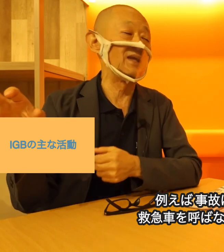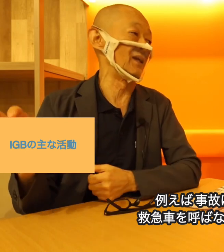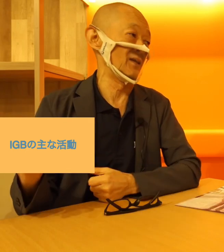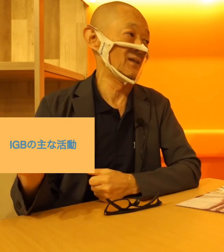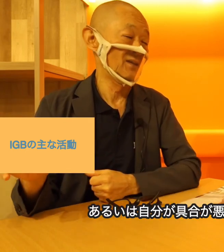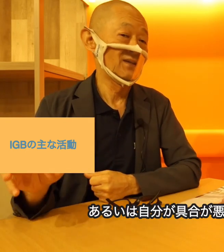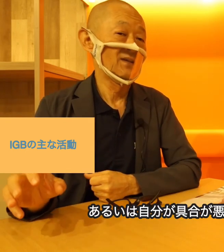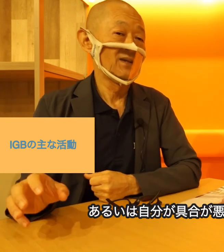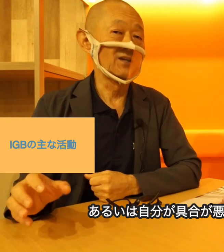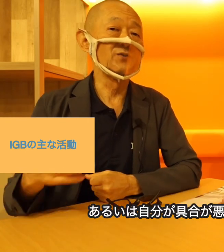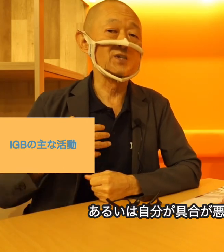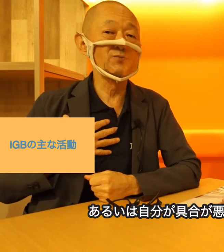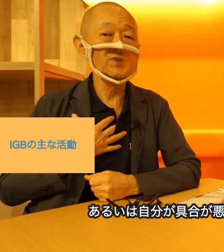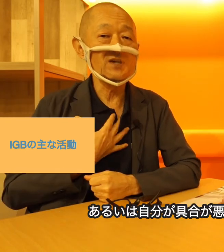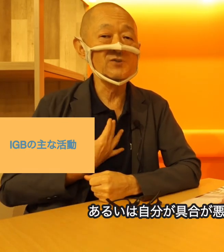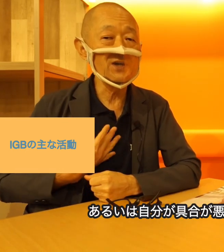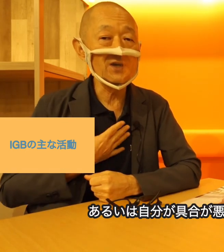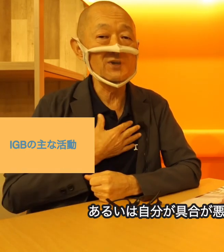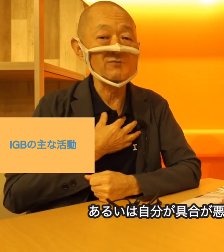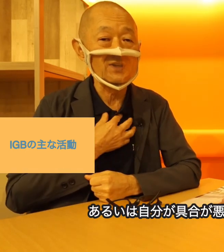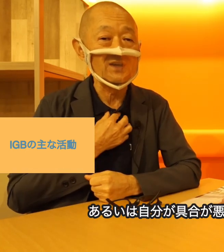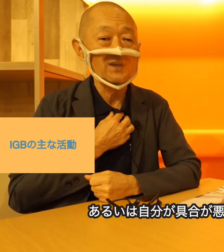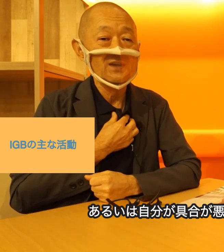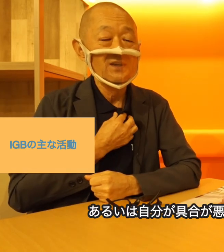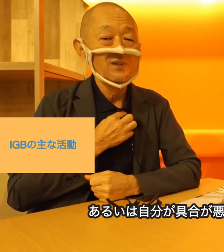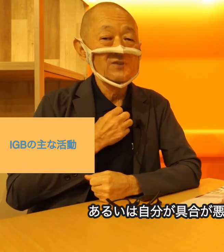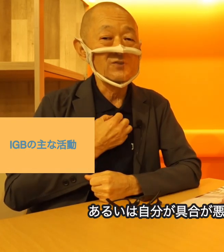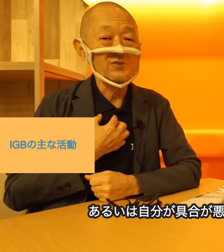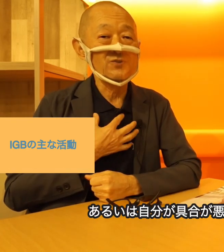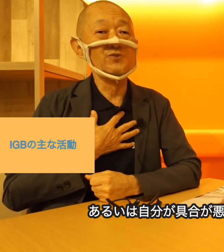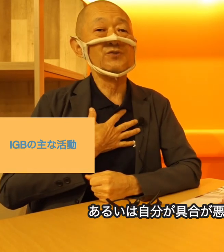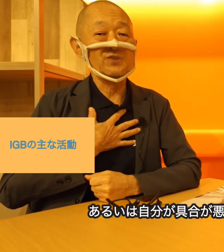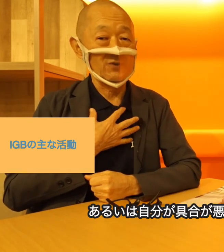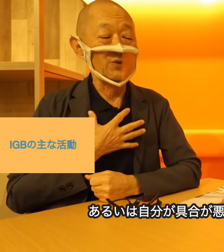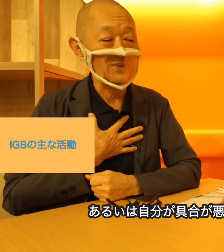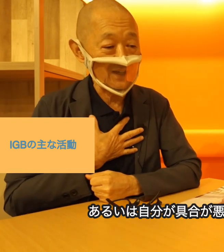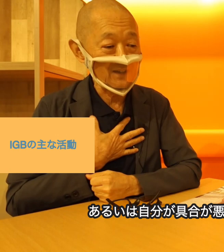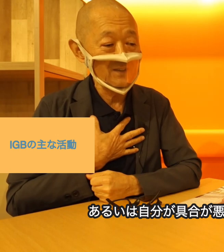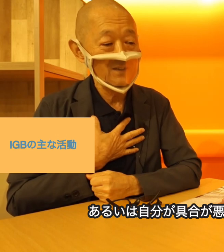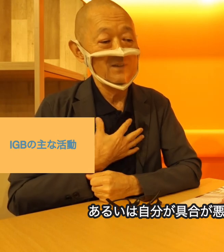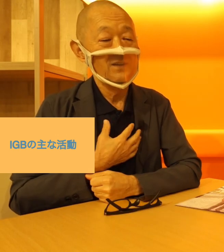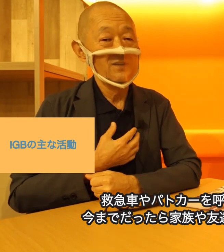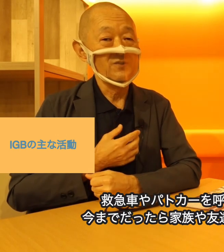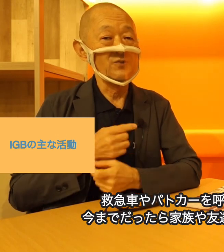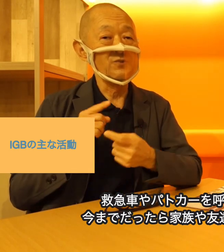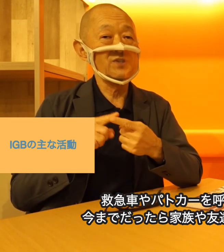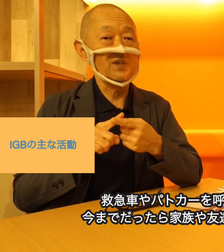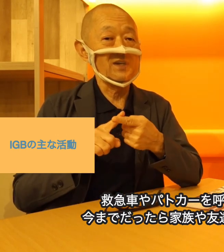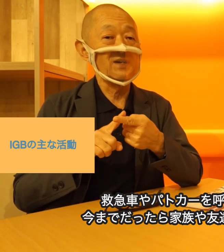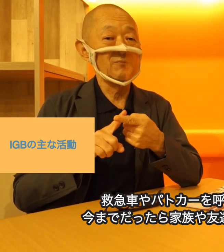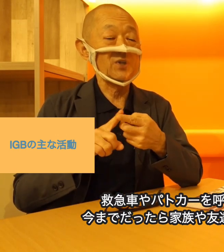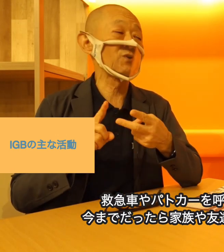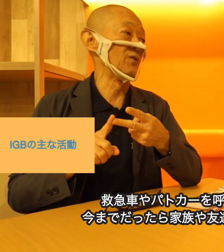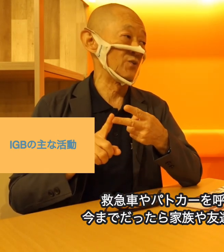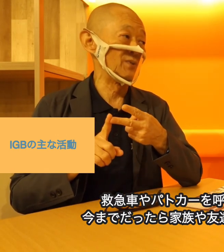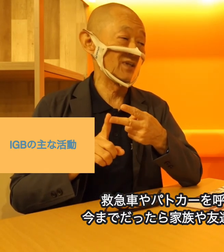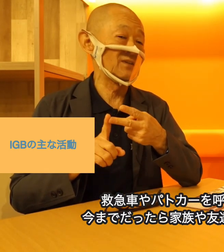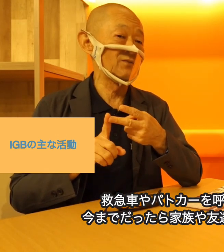、あるいは自分が具合が悪くて救急車を呼びたい、救急車やパトカーを呼びたいという時